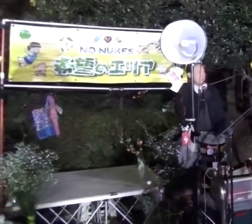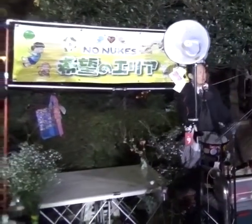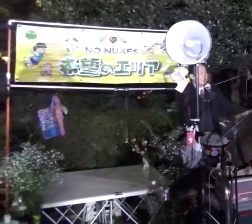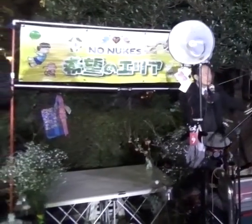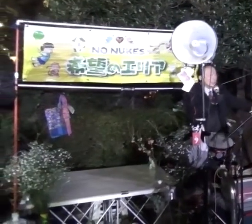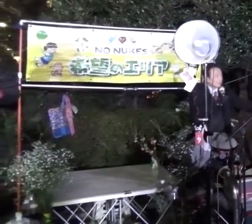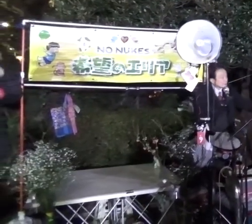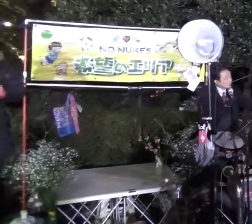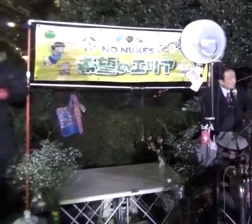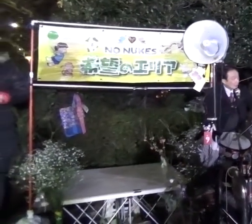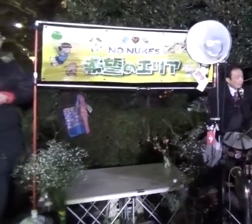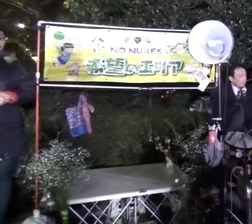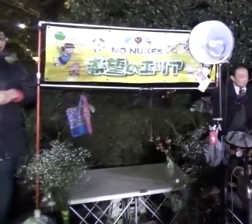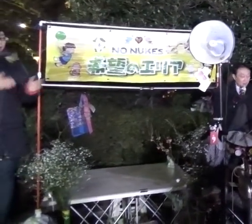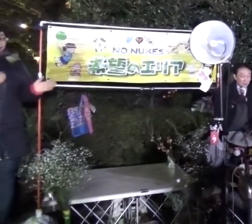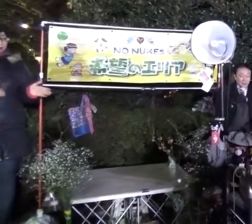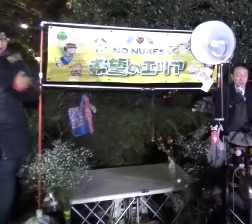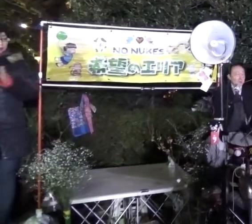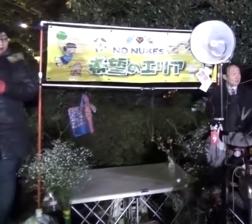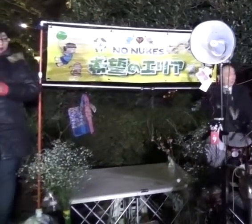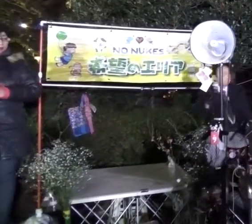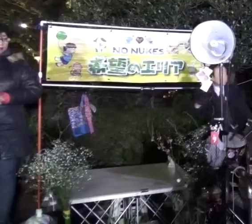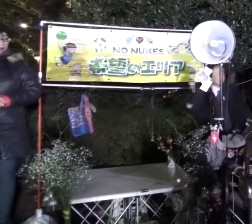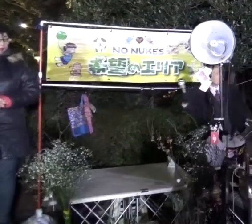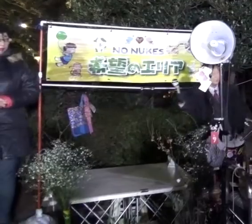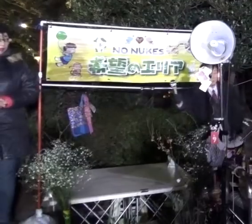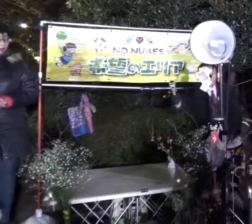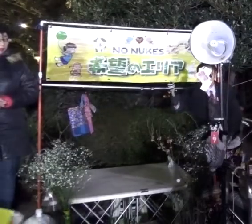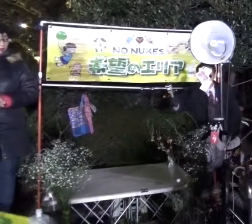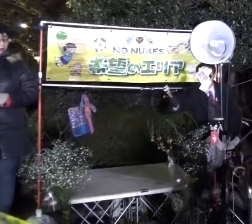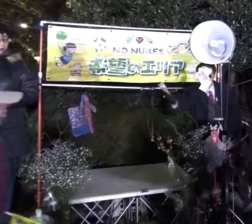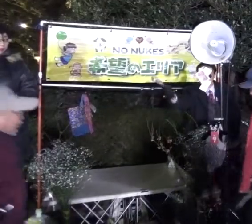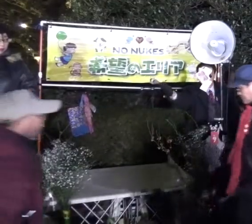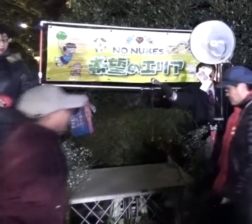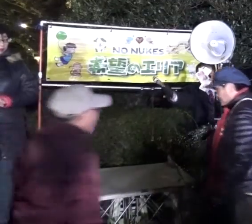でした。じゃあ続いて松さんお願いします。はい、